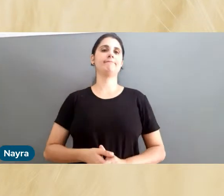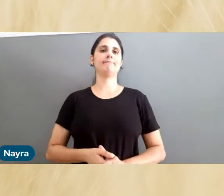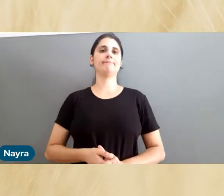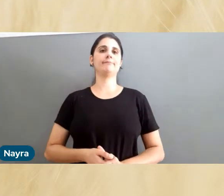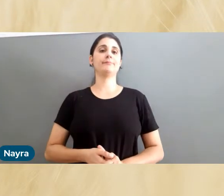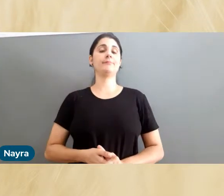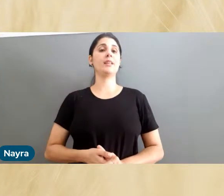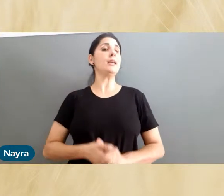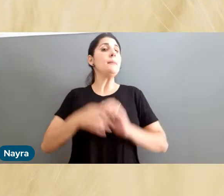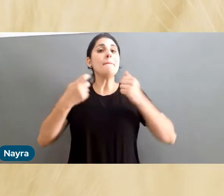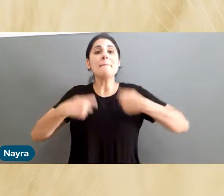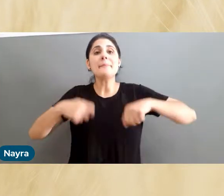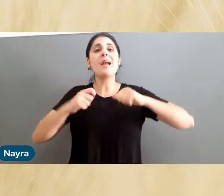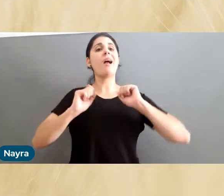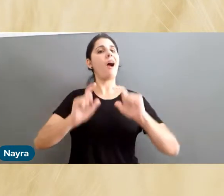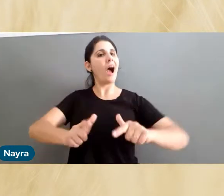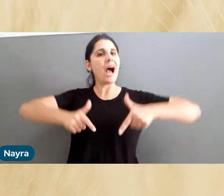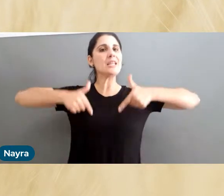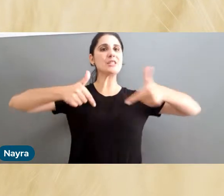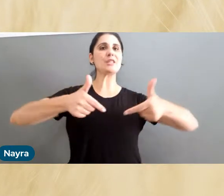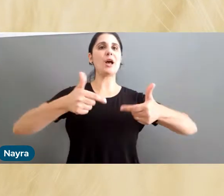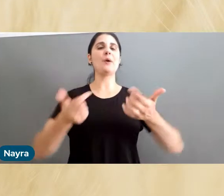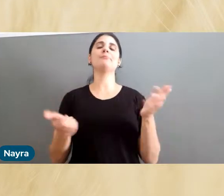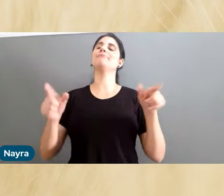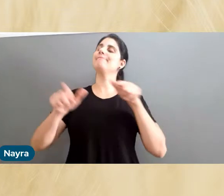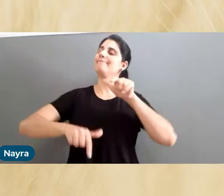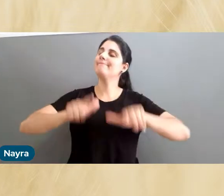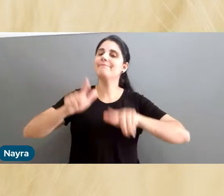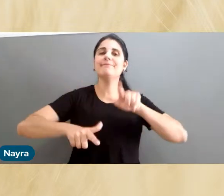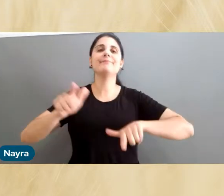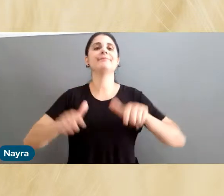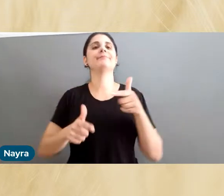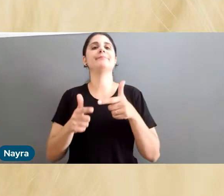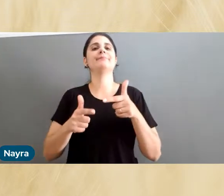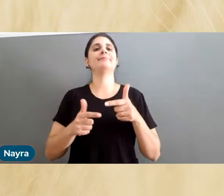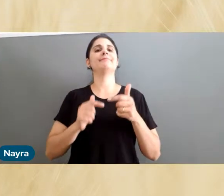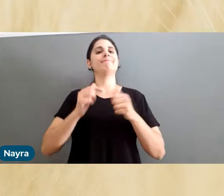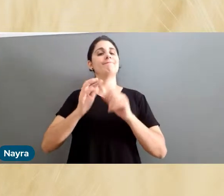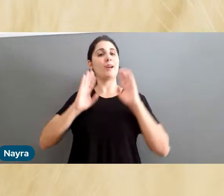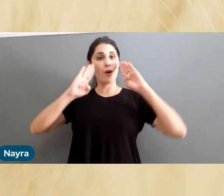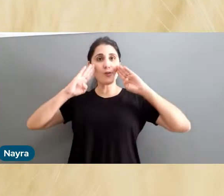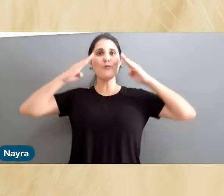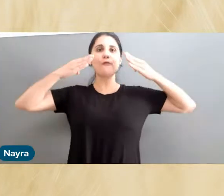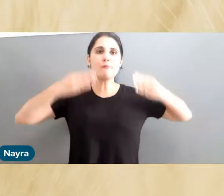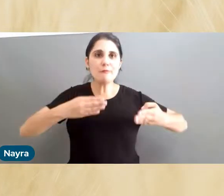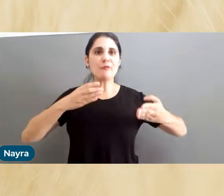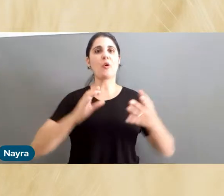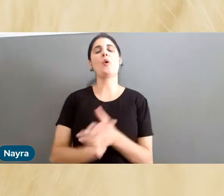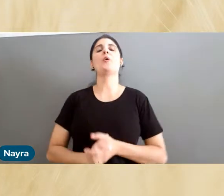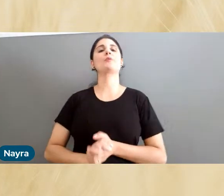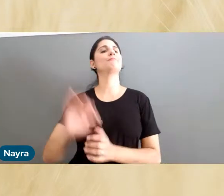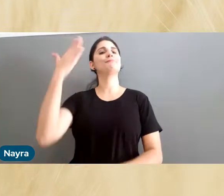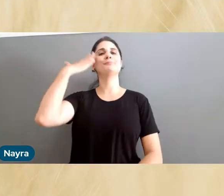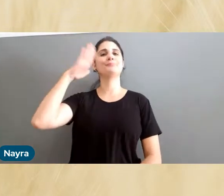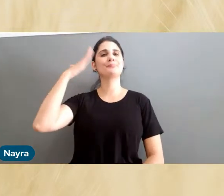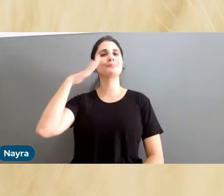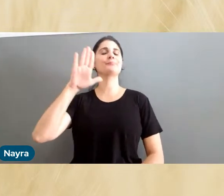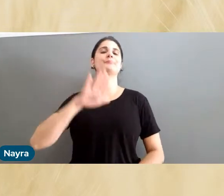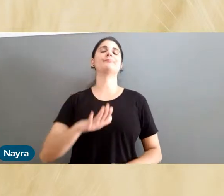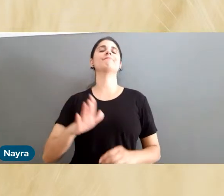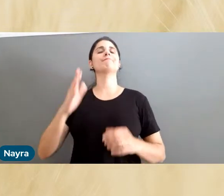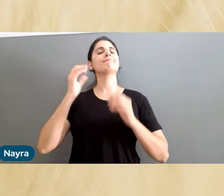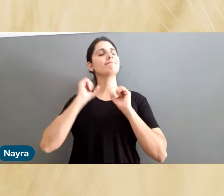demandam a nossa ação e demandam, às vezes, a nossa resignação. O nosso entendimento, para que nós